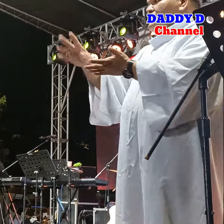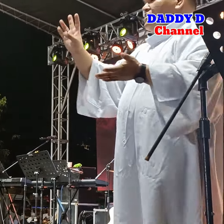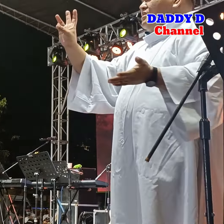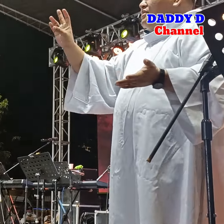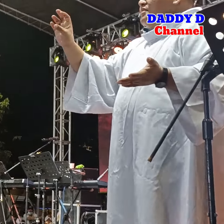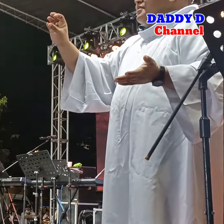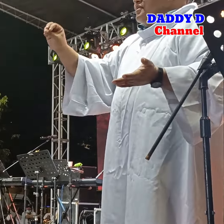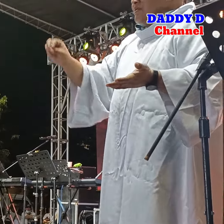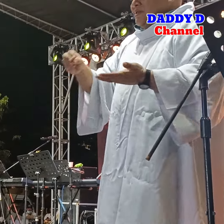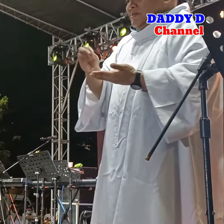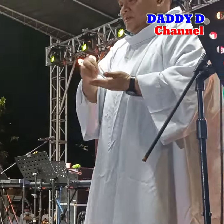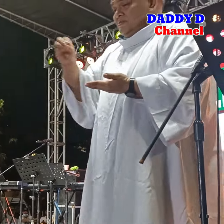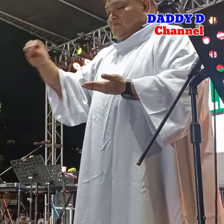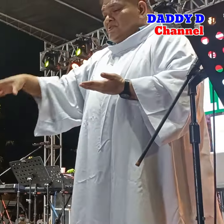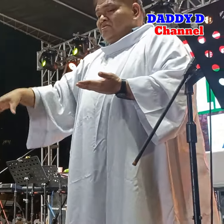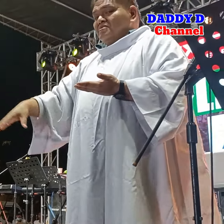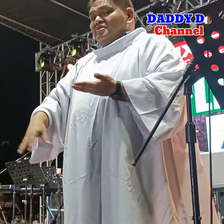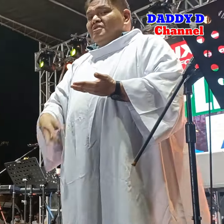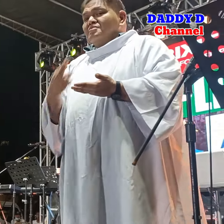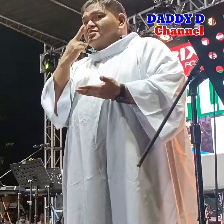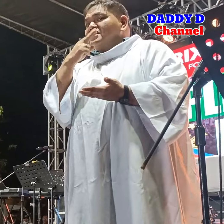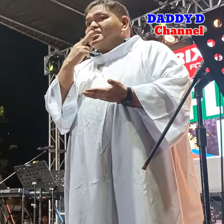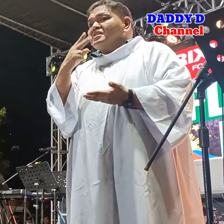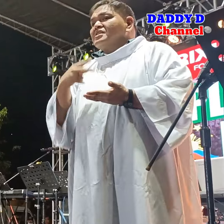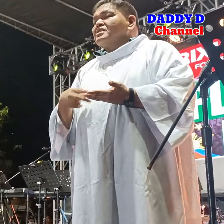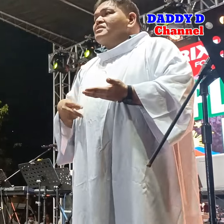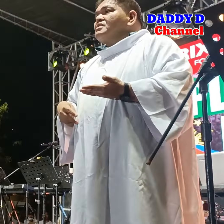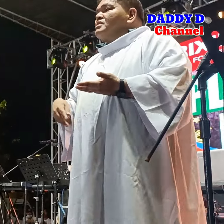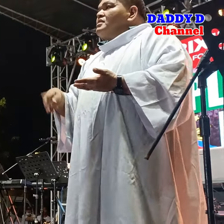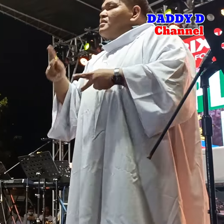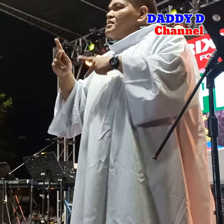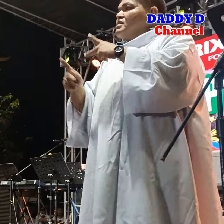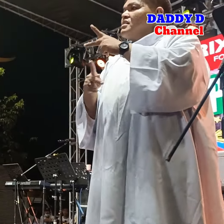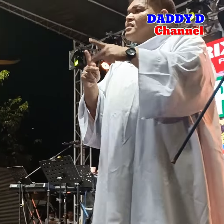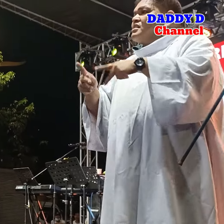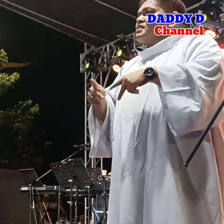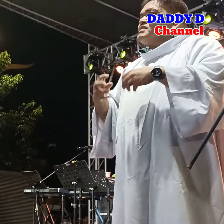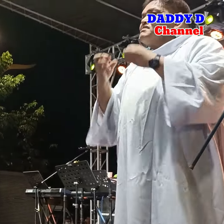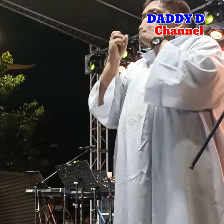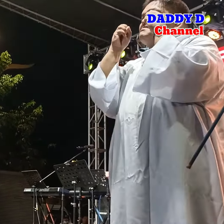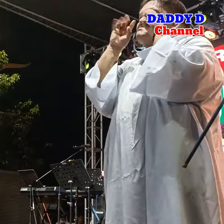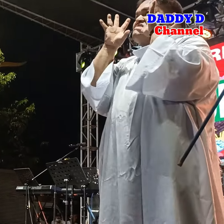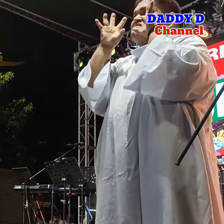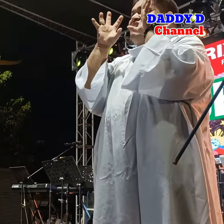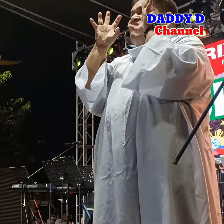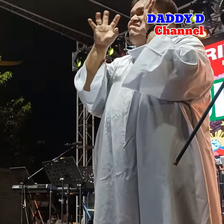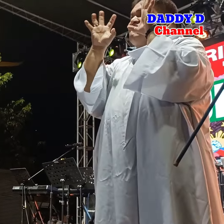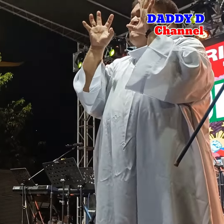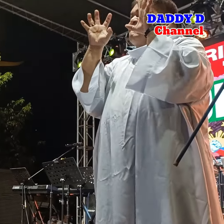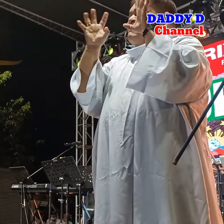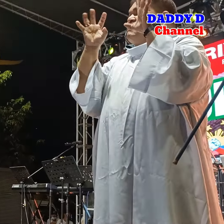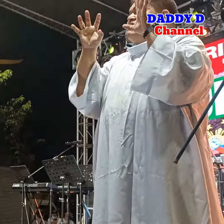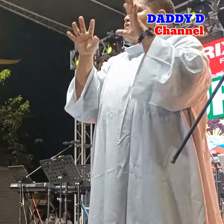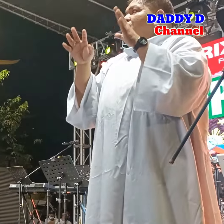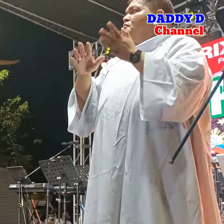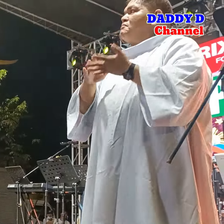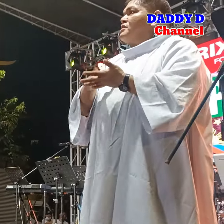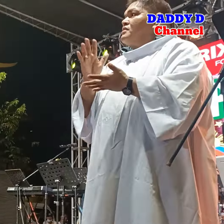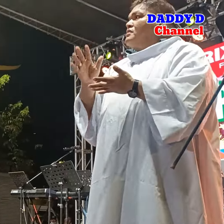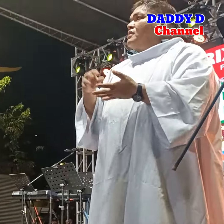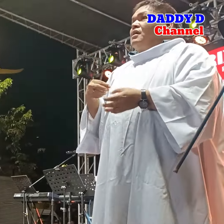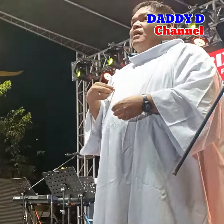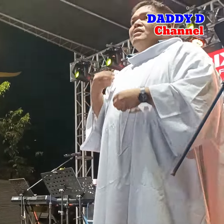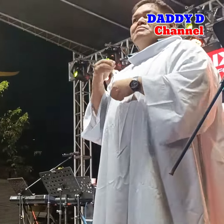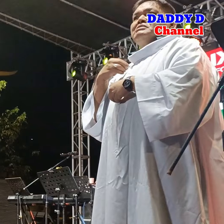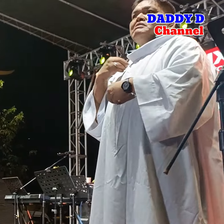pesos kada kilo ng bigas, yung mga tao na namimiligro ang trabaho dahil pag nagmahal pa, baka